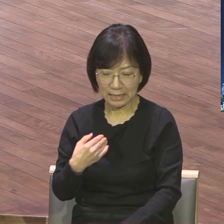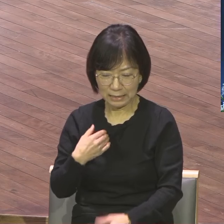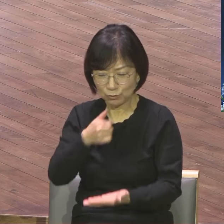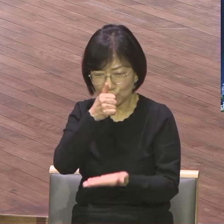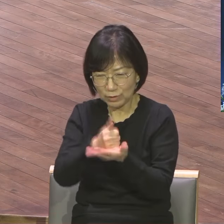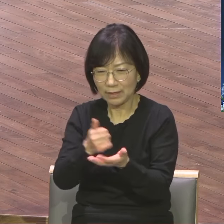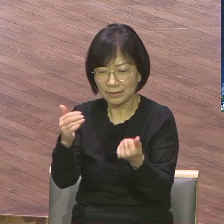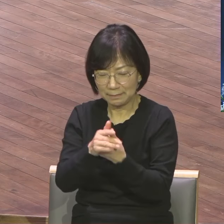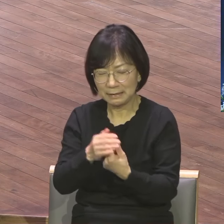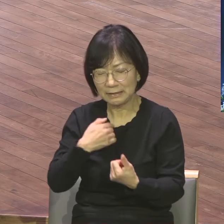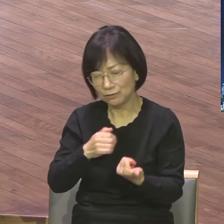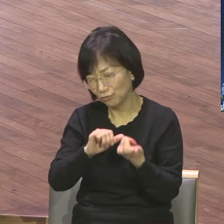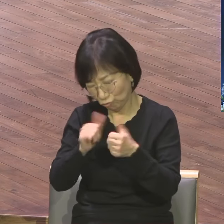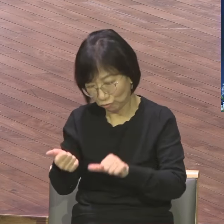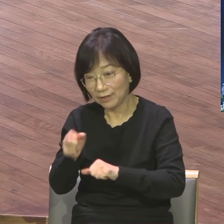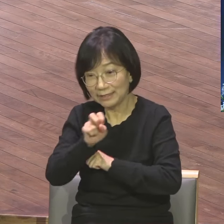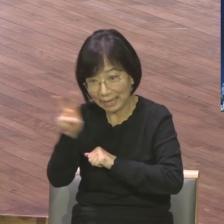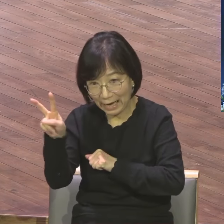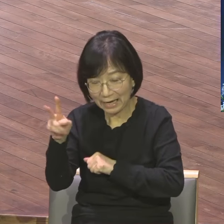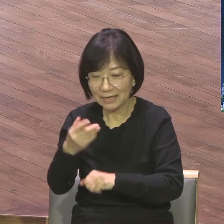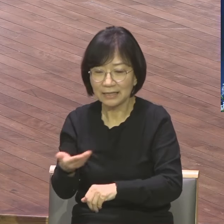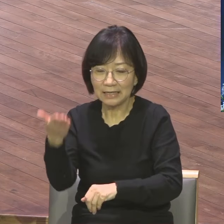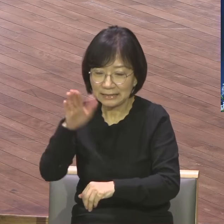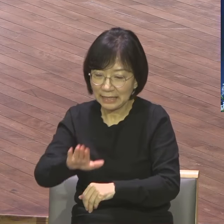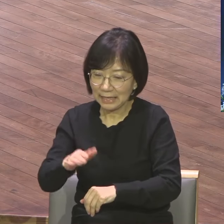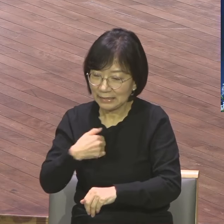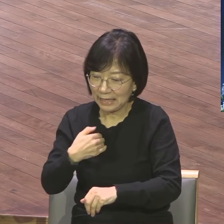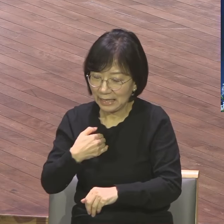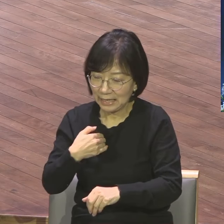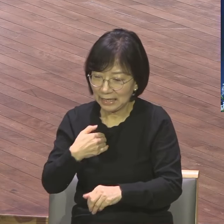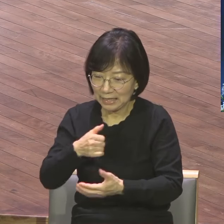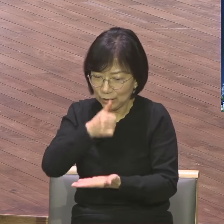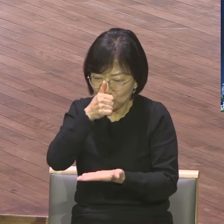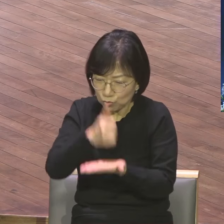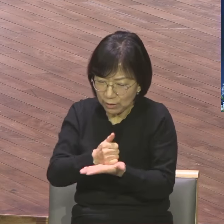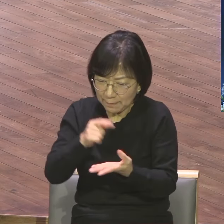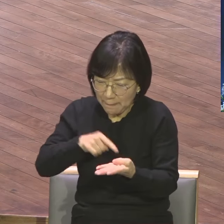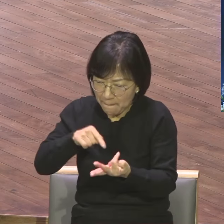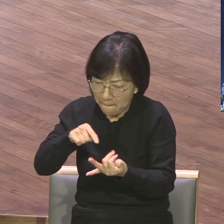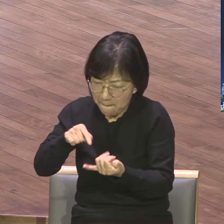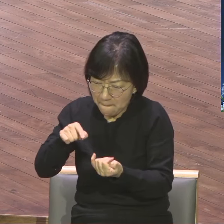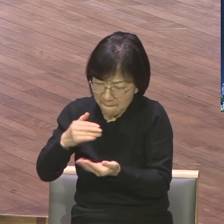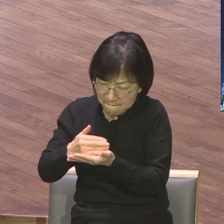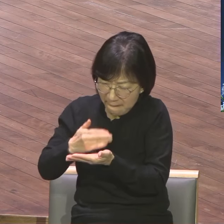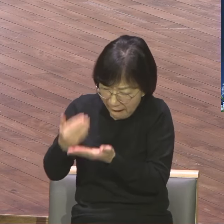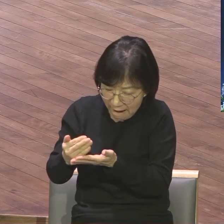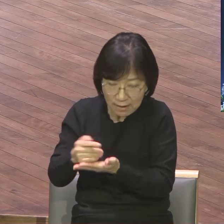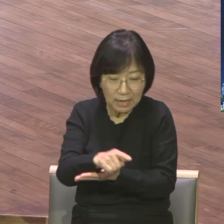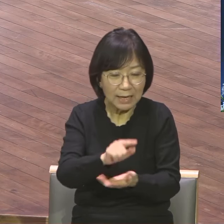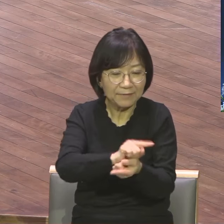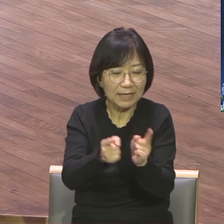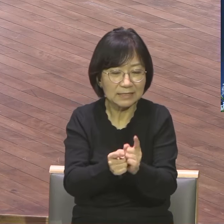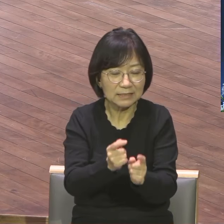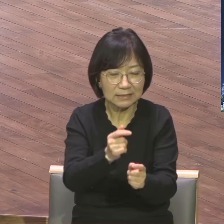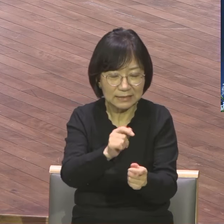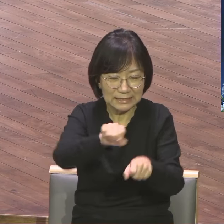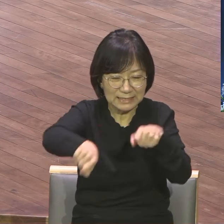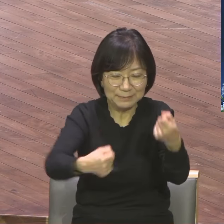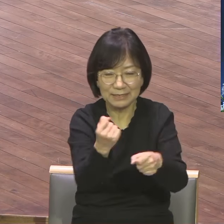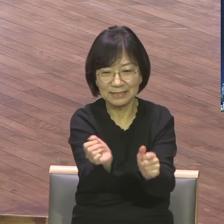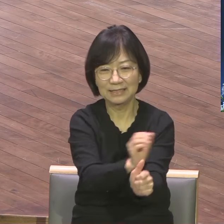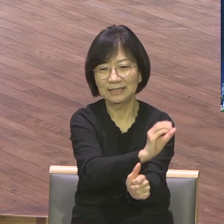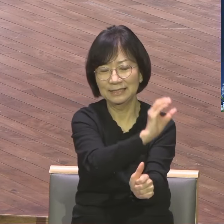내 죄가 짐승에 전가되는 순간 이 전가된 짐승은 가차없이 죽입니다. 그리고 피를